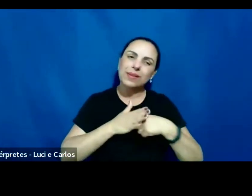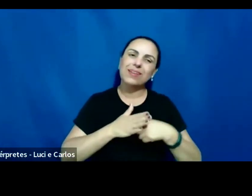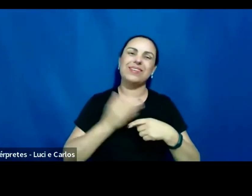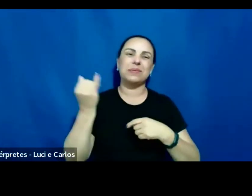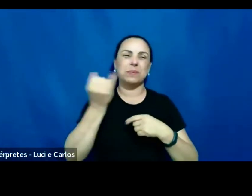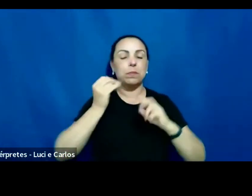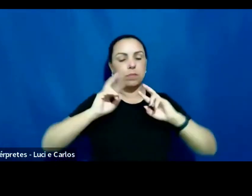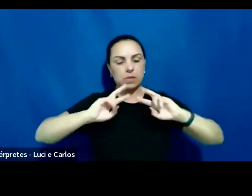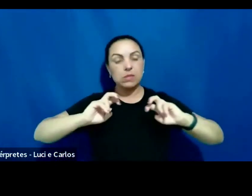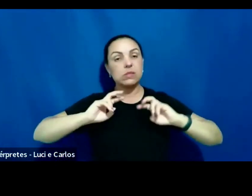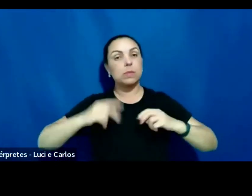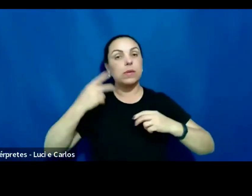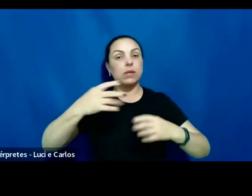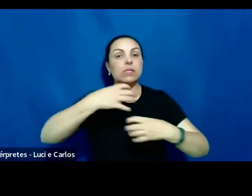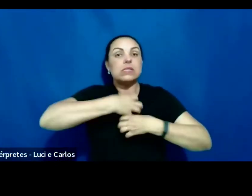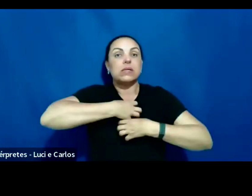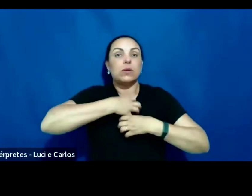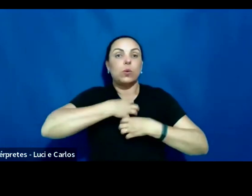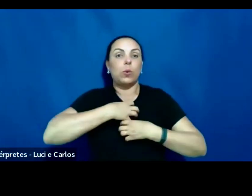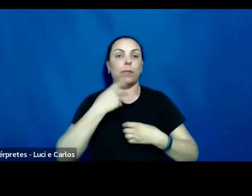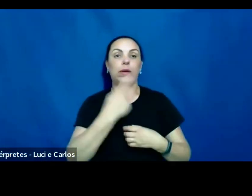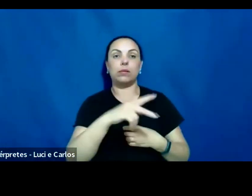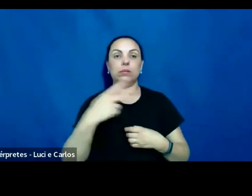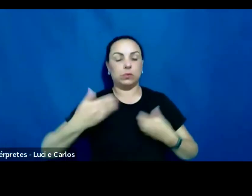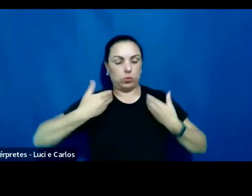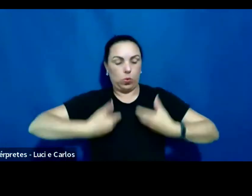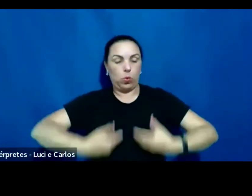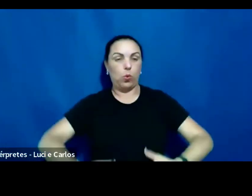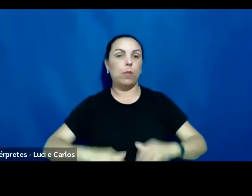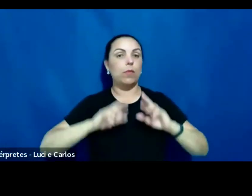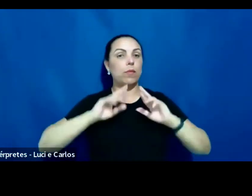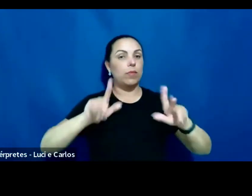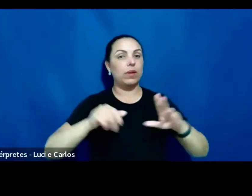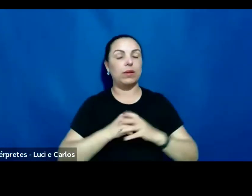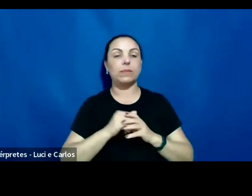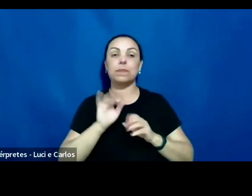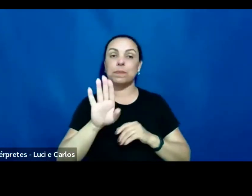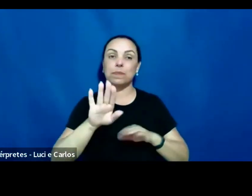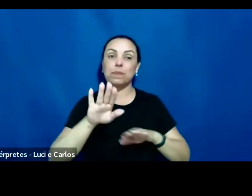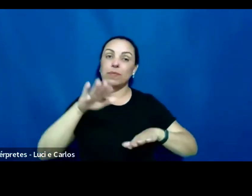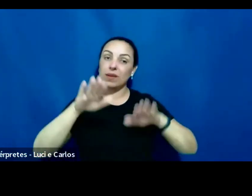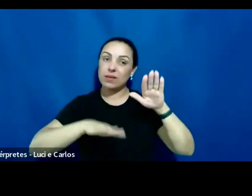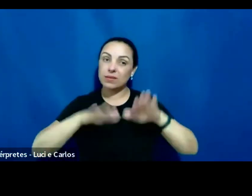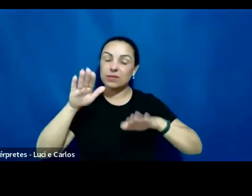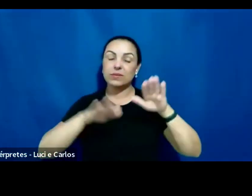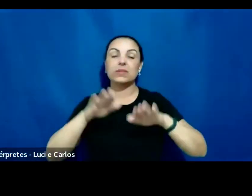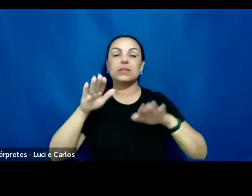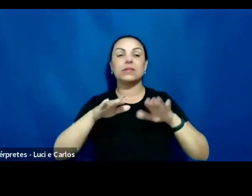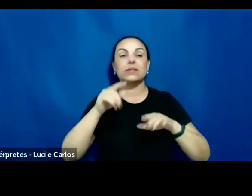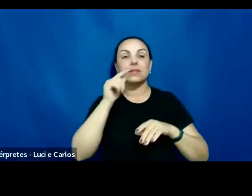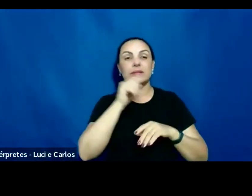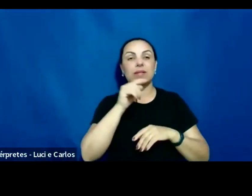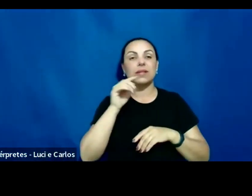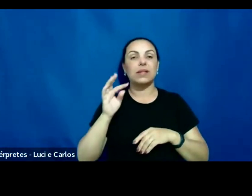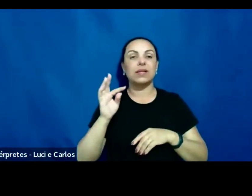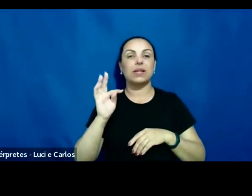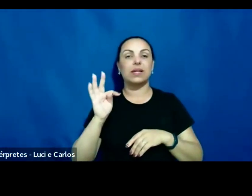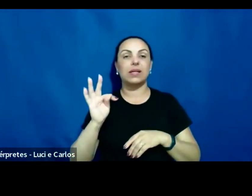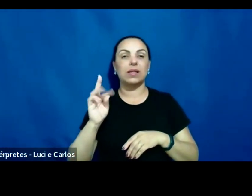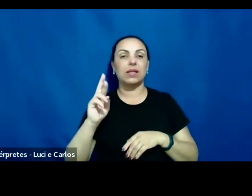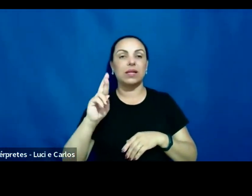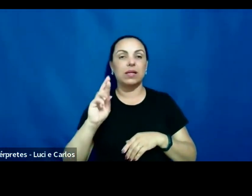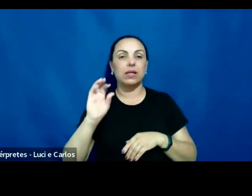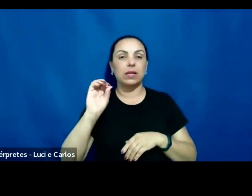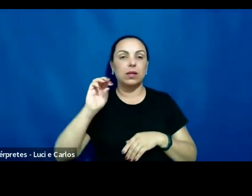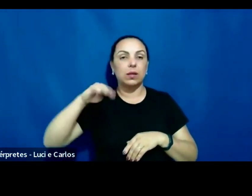maioria das pessoas não entende que a trombose é uma doença que ela começa, por exemplo,